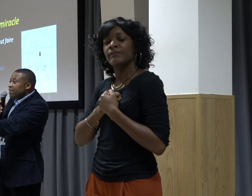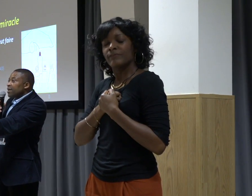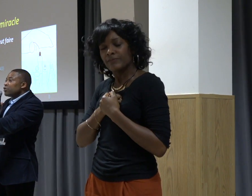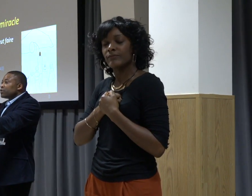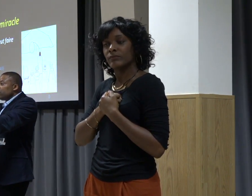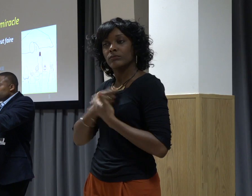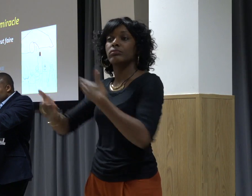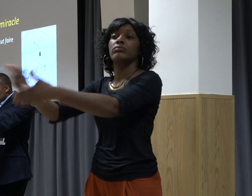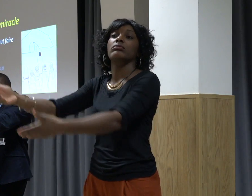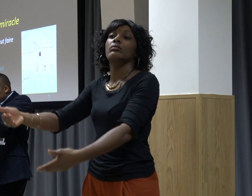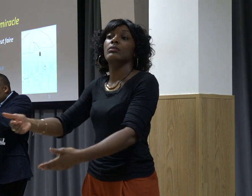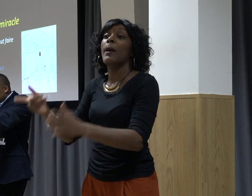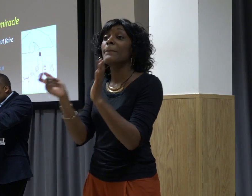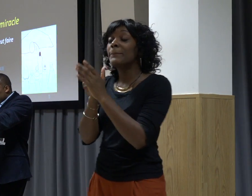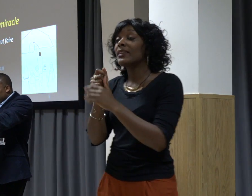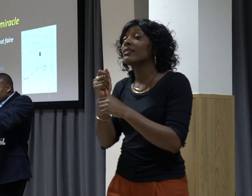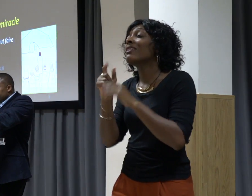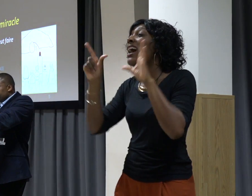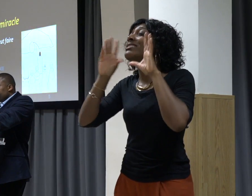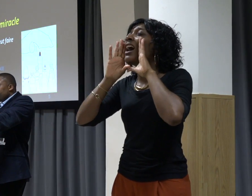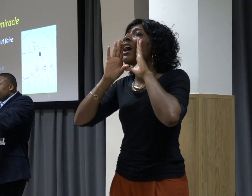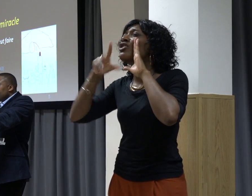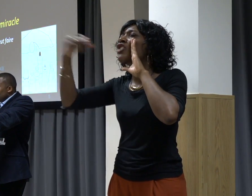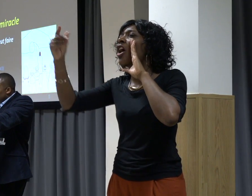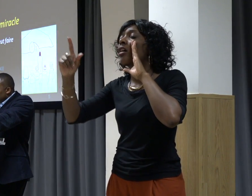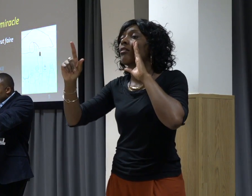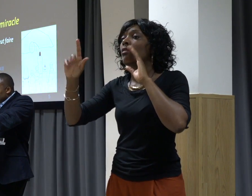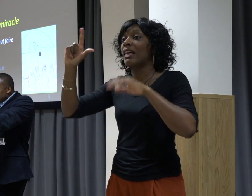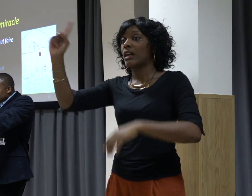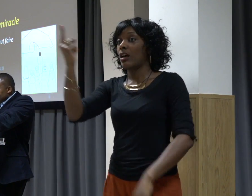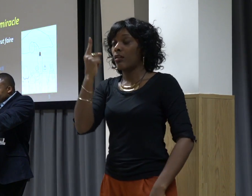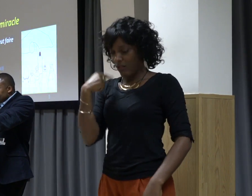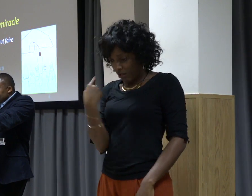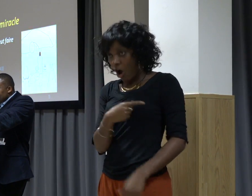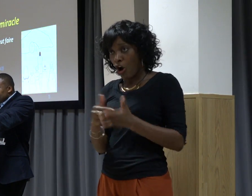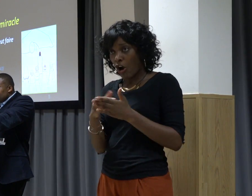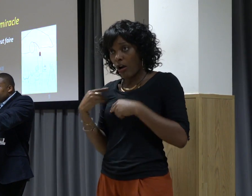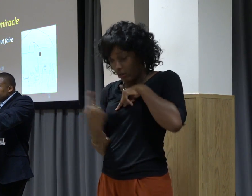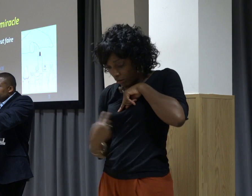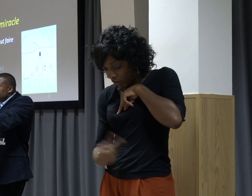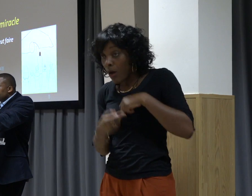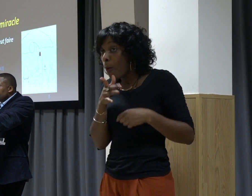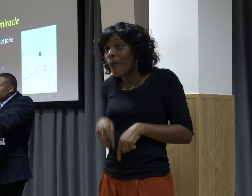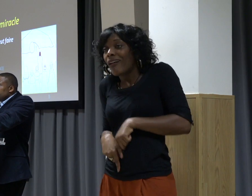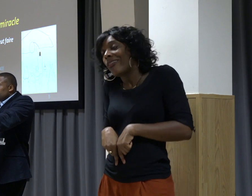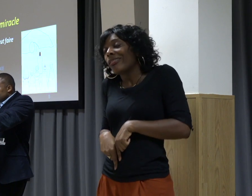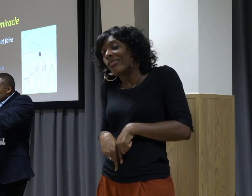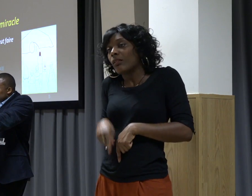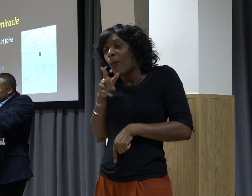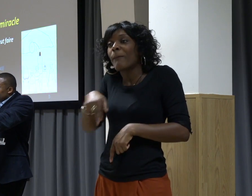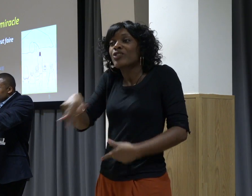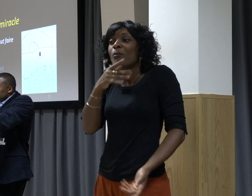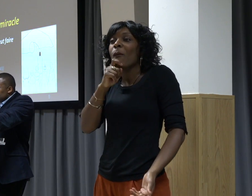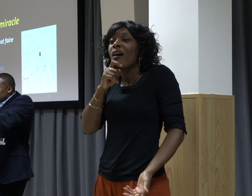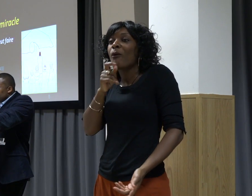Lorsque Lazare est sorti du tombeau, il a encore les bandelettes qui l'empêchent de marcher. C'est pour cela que